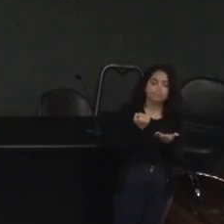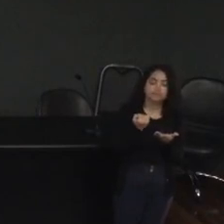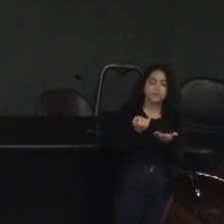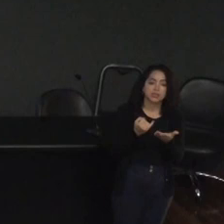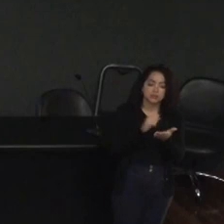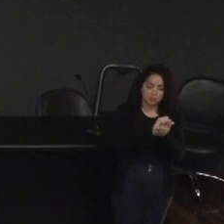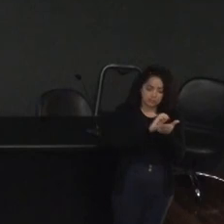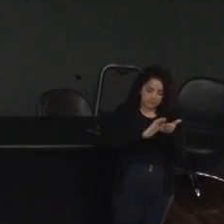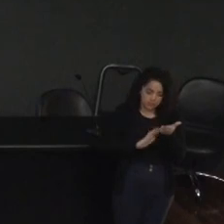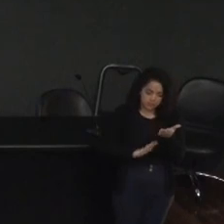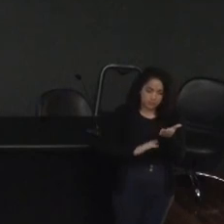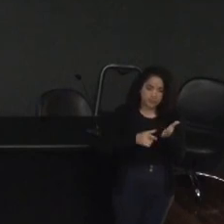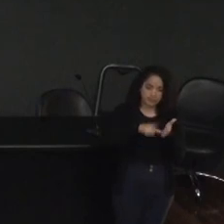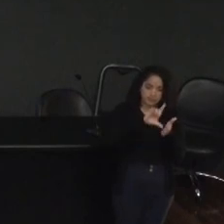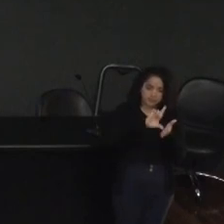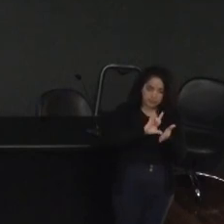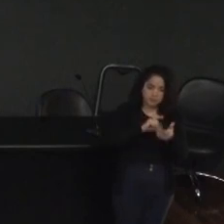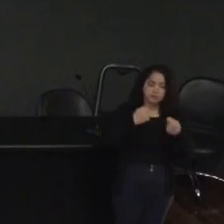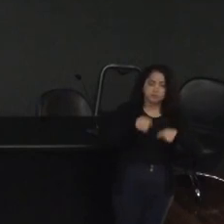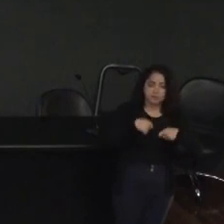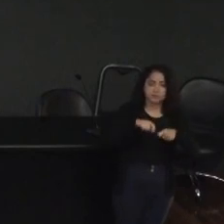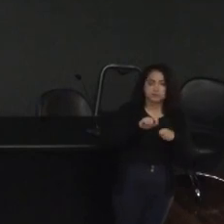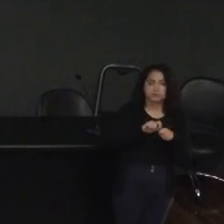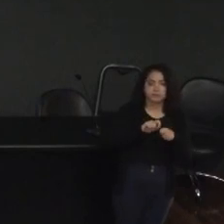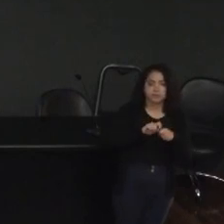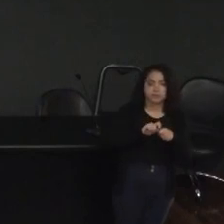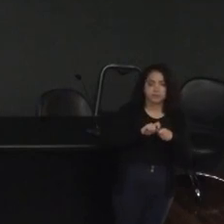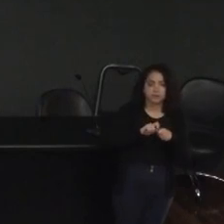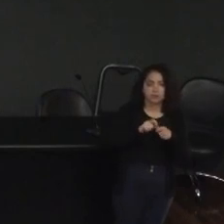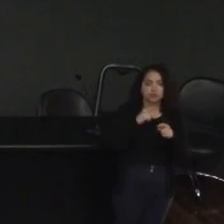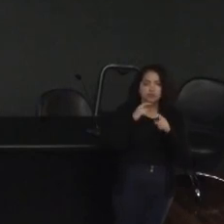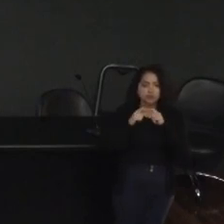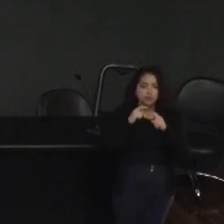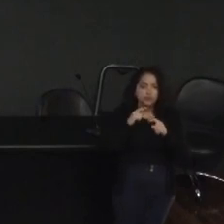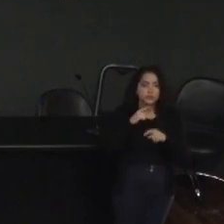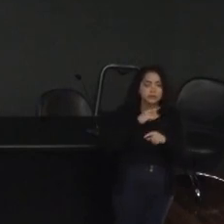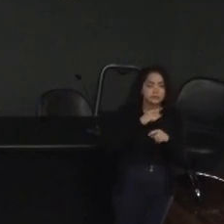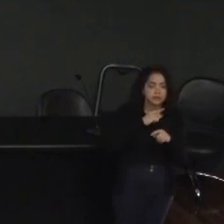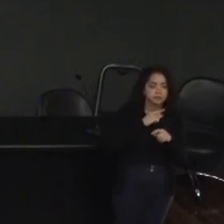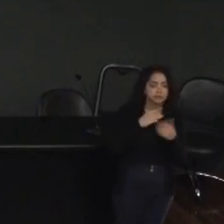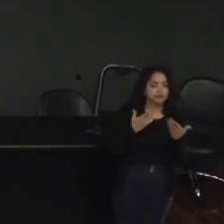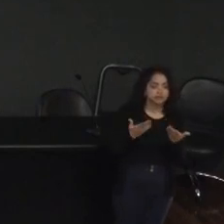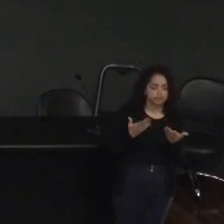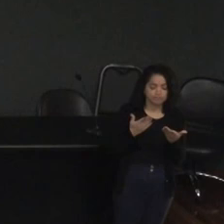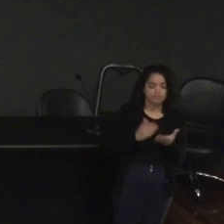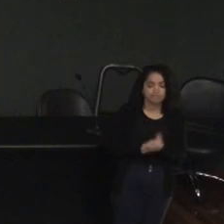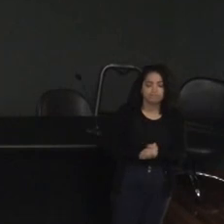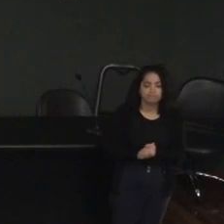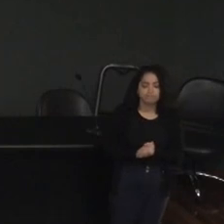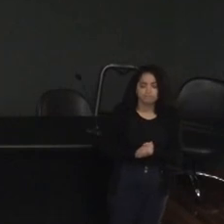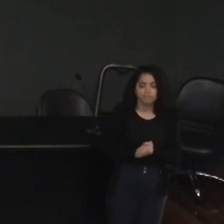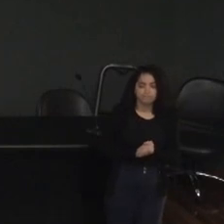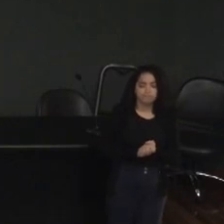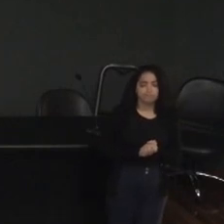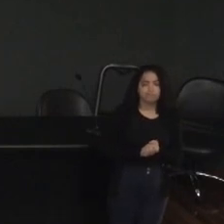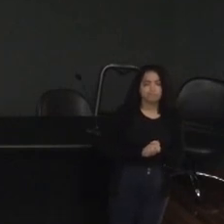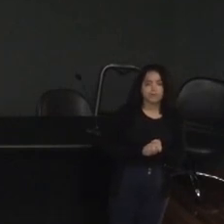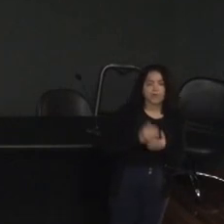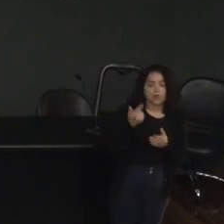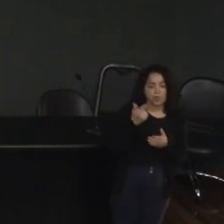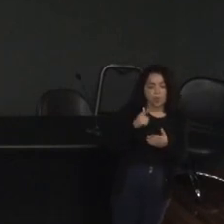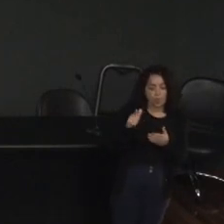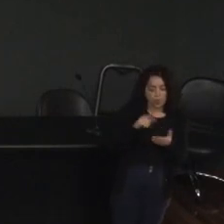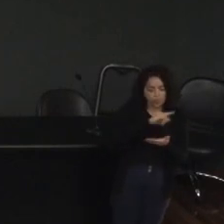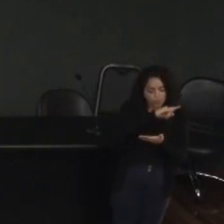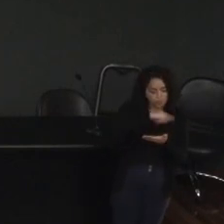de casa tem que ser feita dúvidas pessoal até aqui não outro